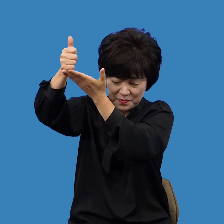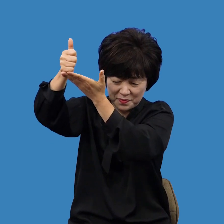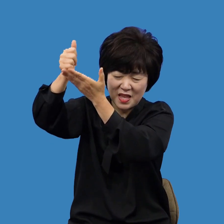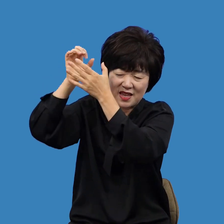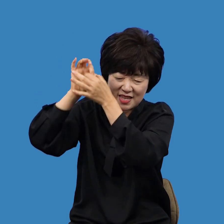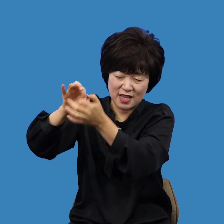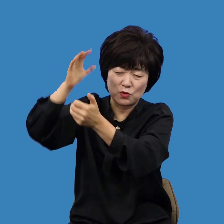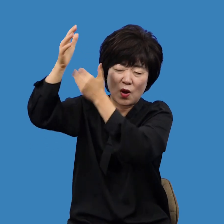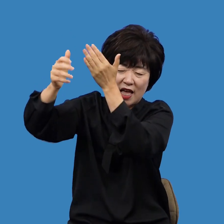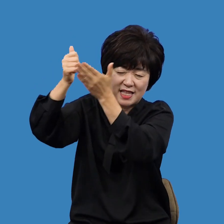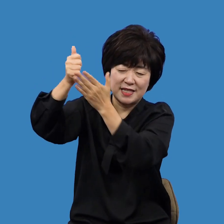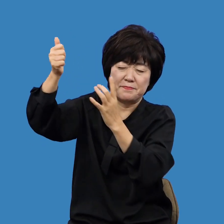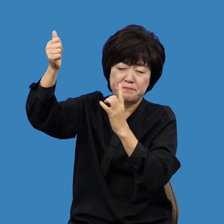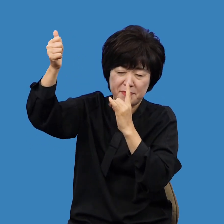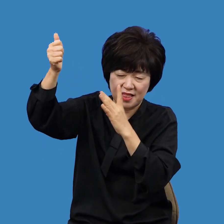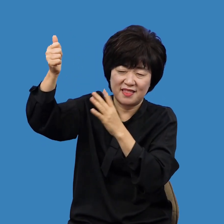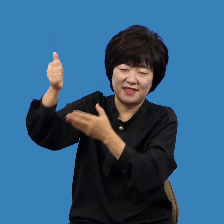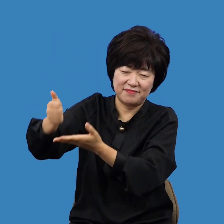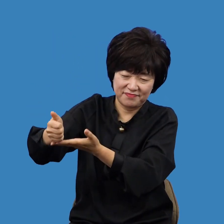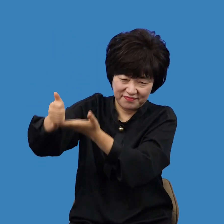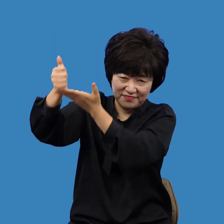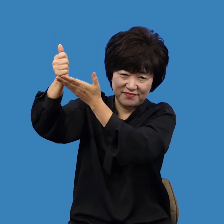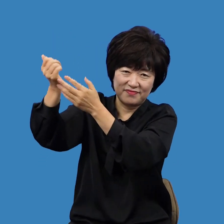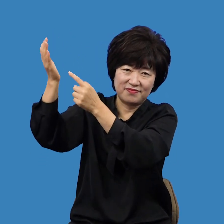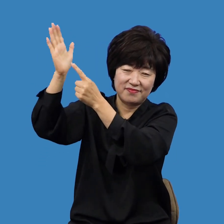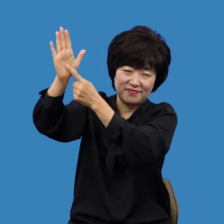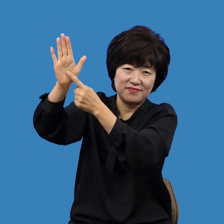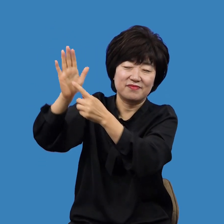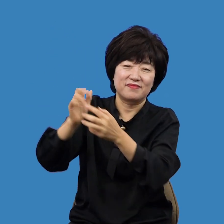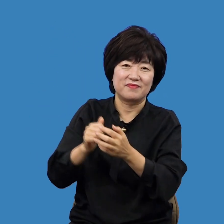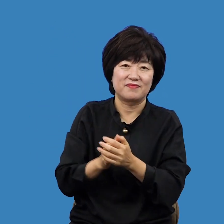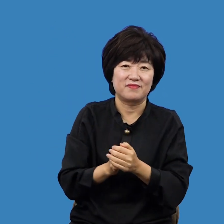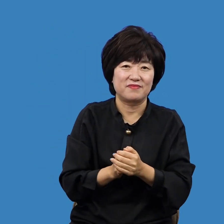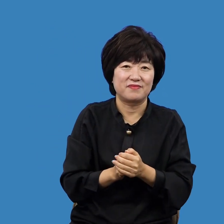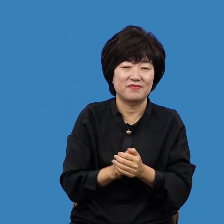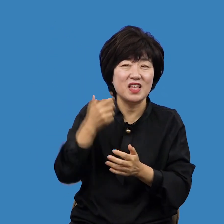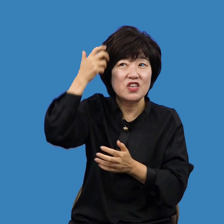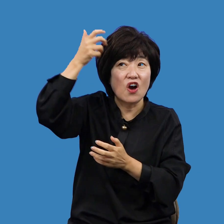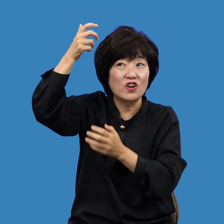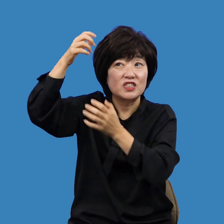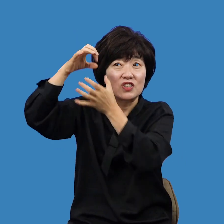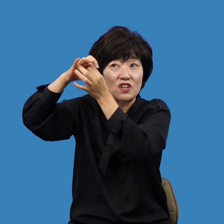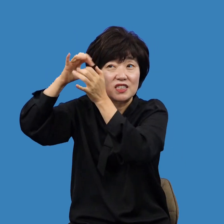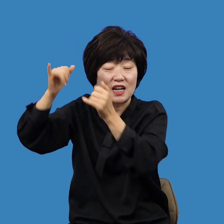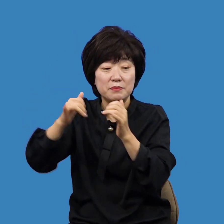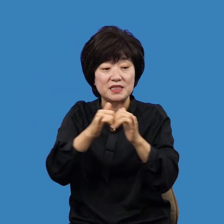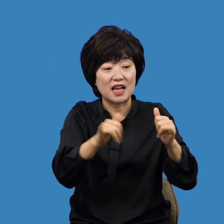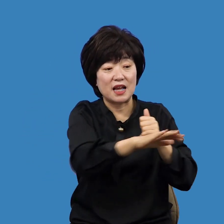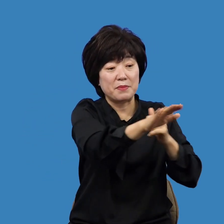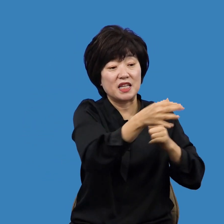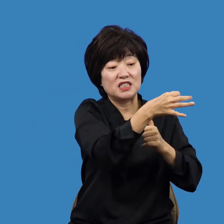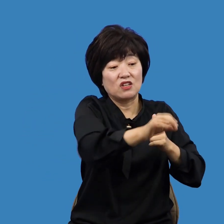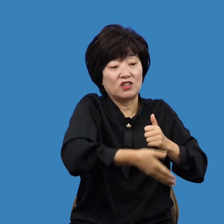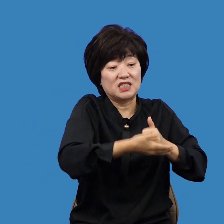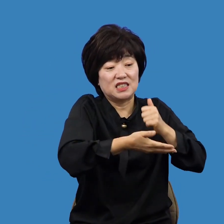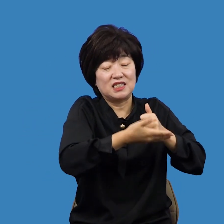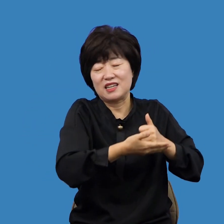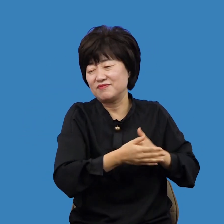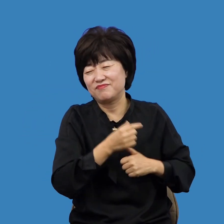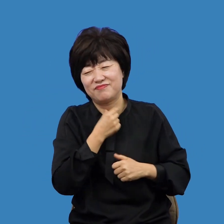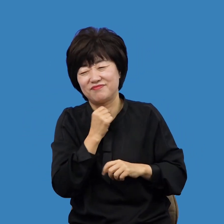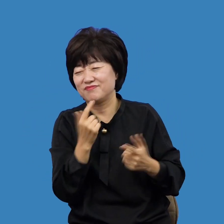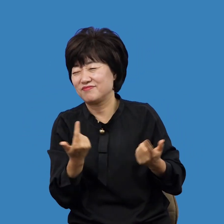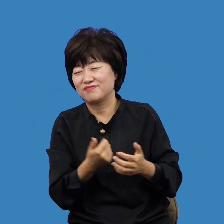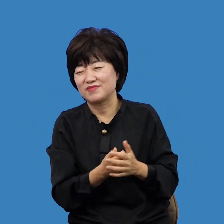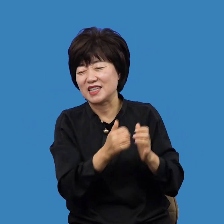계속 하나님만을 높여요. 영적인 사람은 사람들의 인정과 칭찬을 구하지 않습니다. 왠지 아세요?